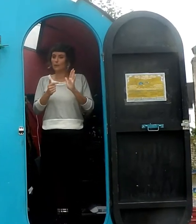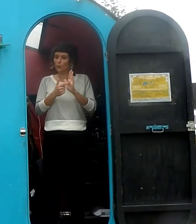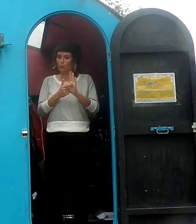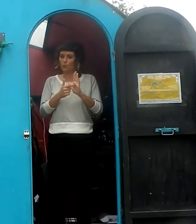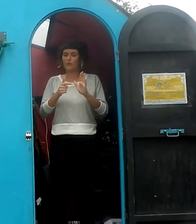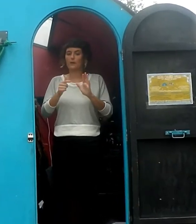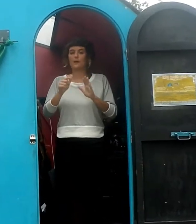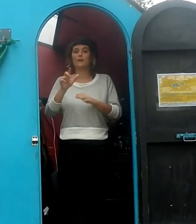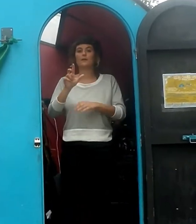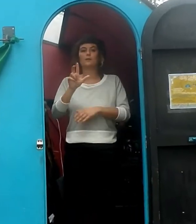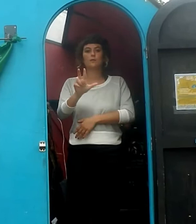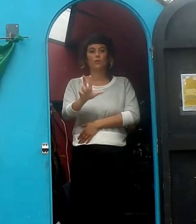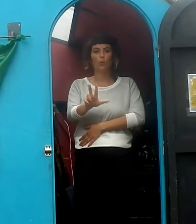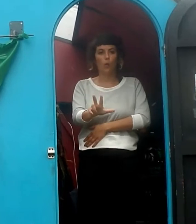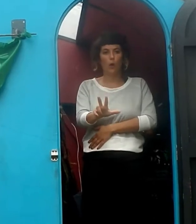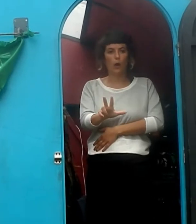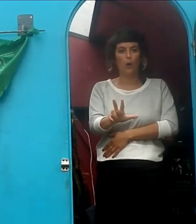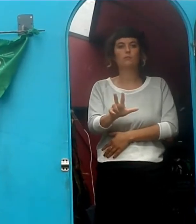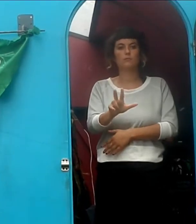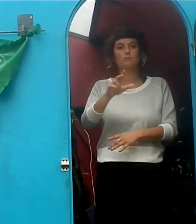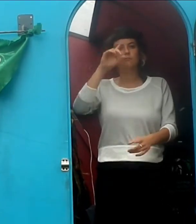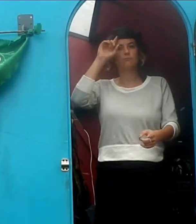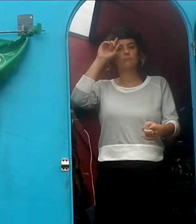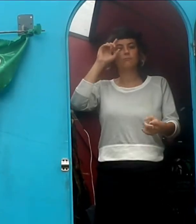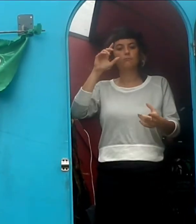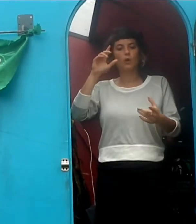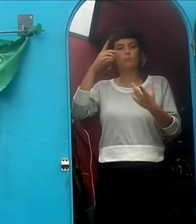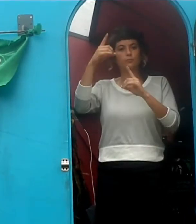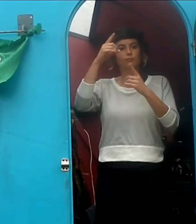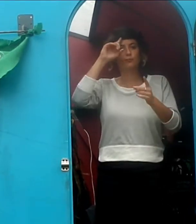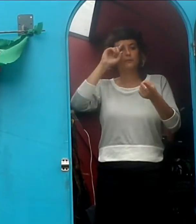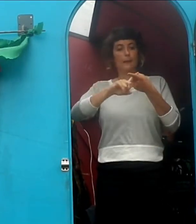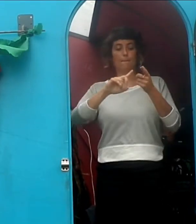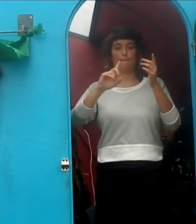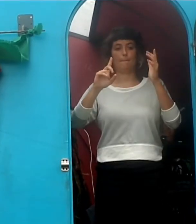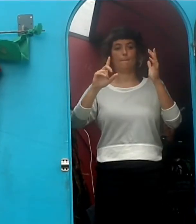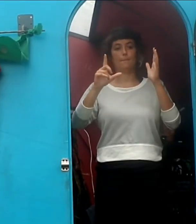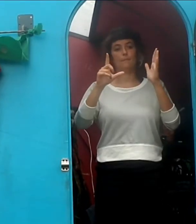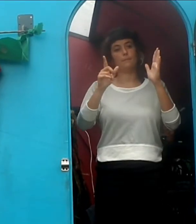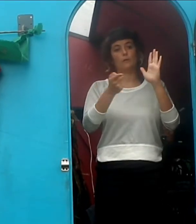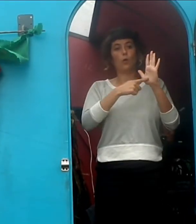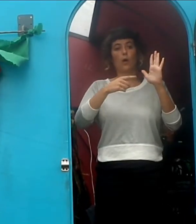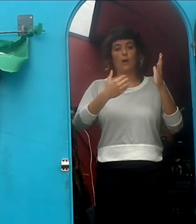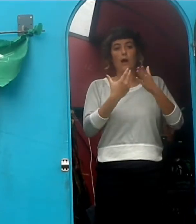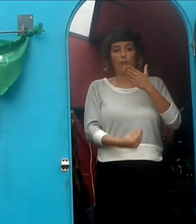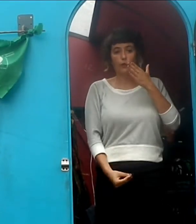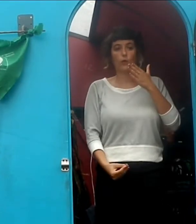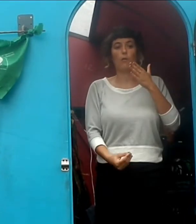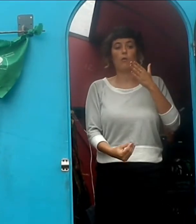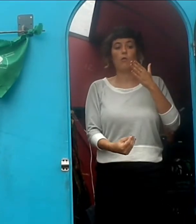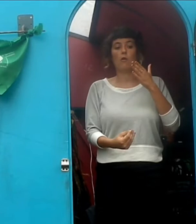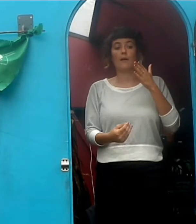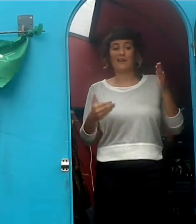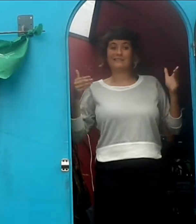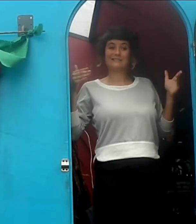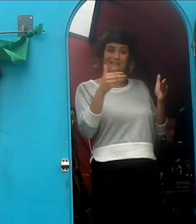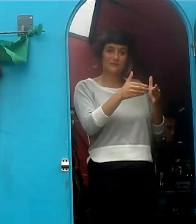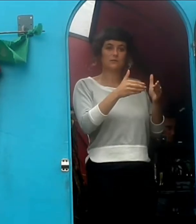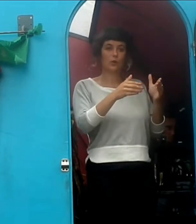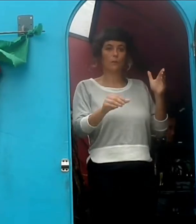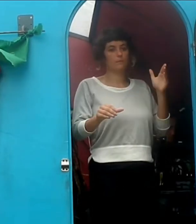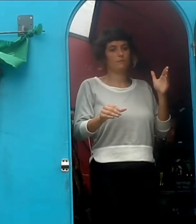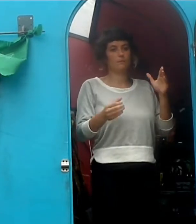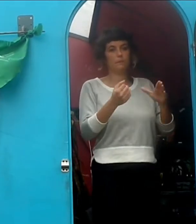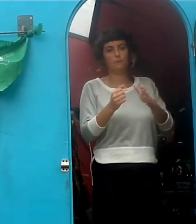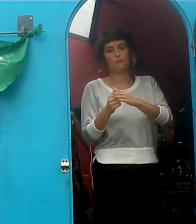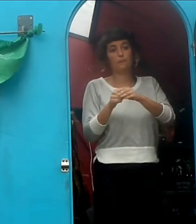2003, il y a eu le souhait, il y a eu la création de l'Assemblée pour l'avortement légal et le souhait au sein de ces rencontres-là